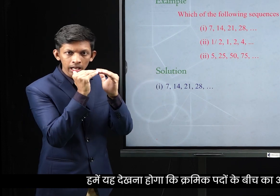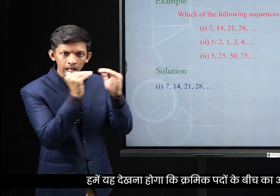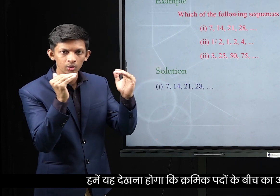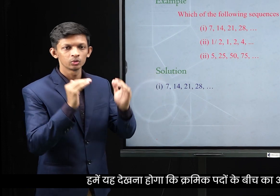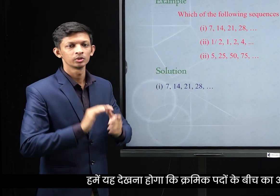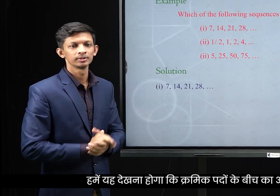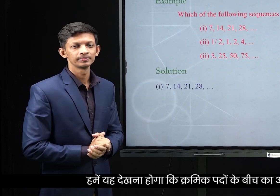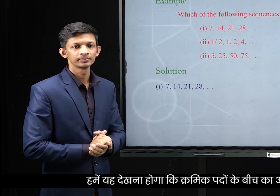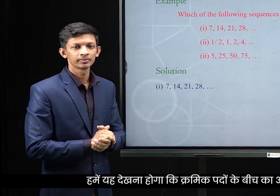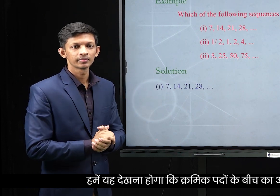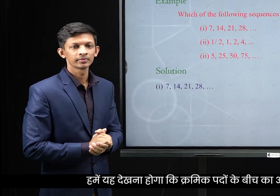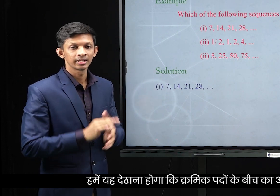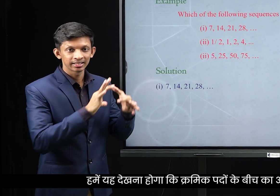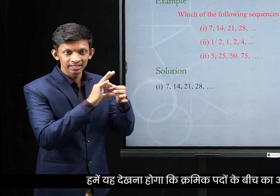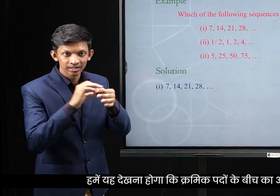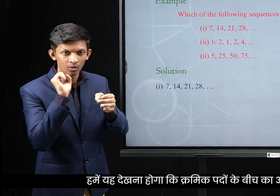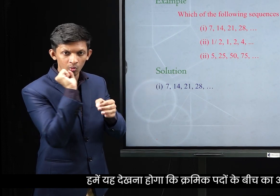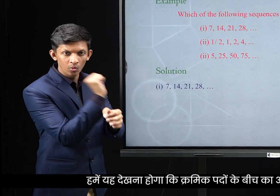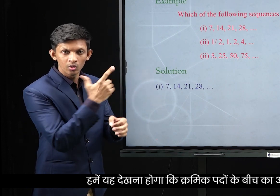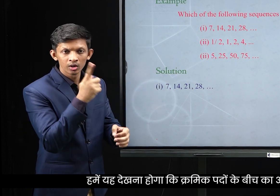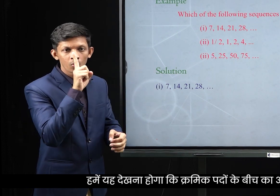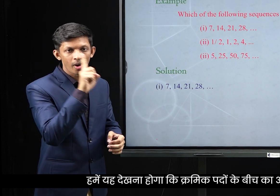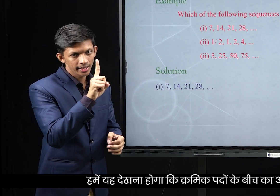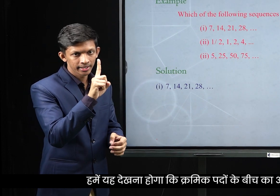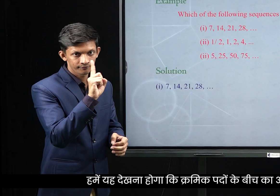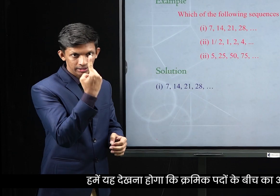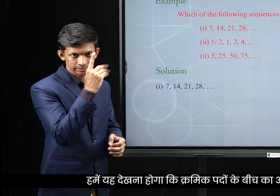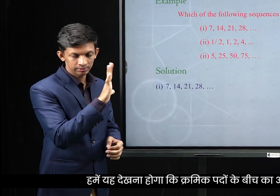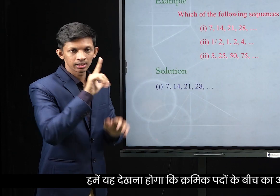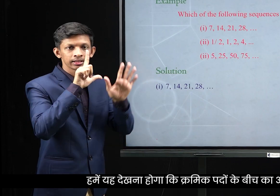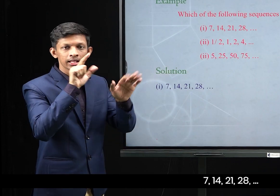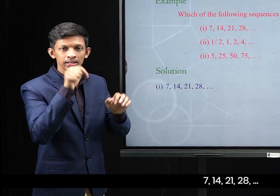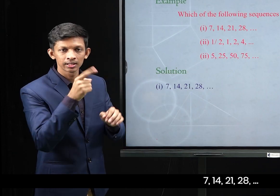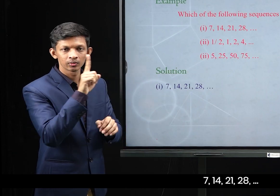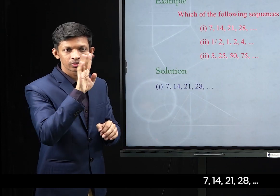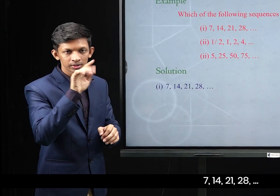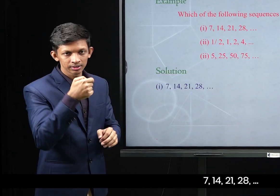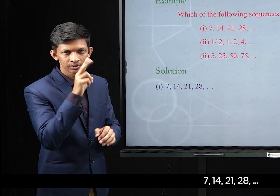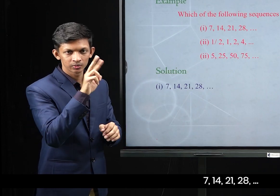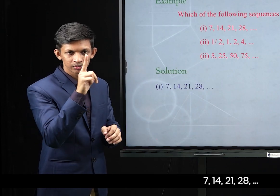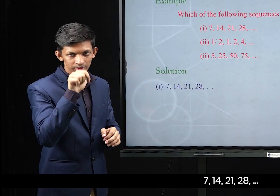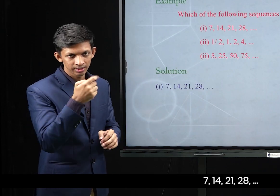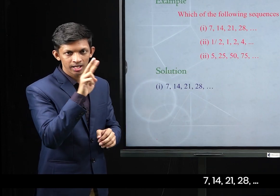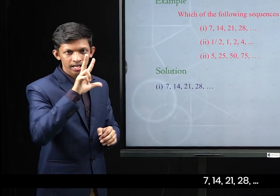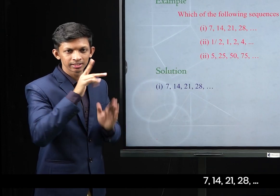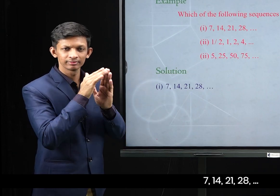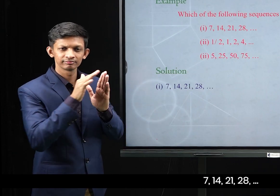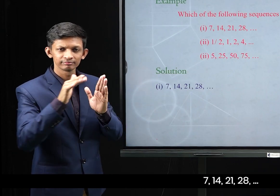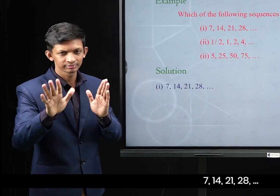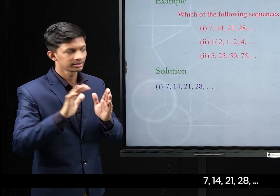होगा क्रमिक पदों के बीच का अनुपात बराबर है या नहीं। 1, 7, 14,